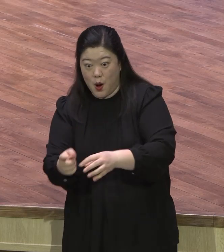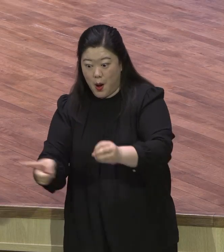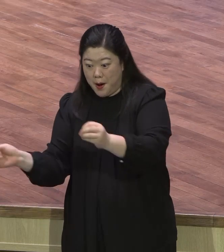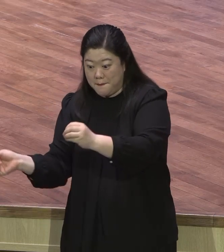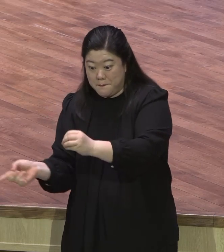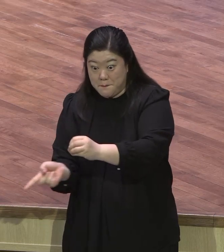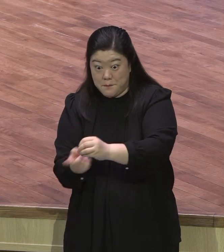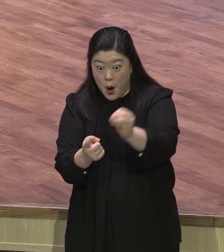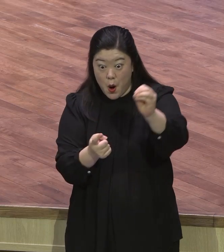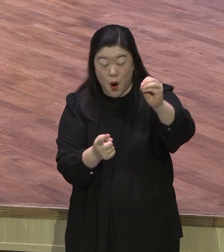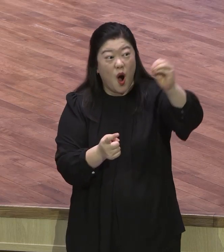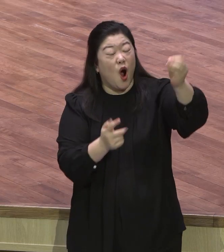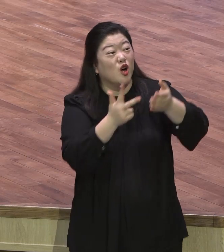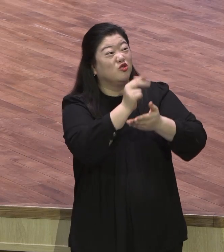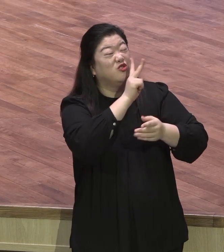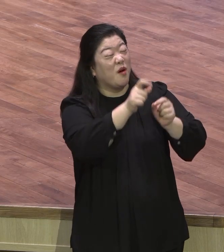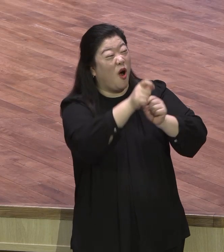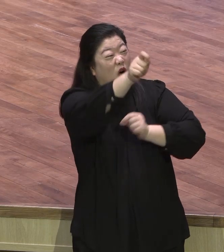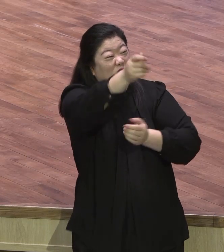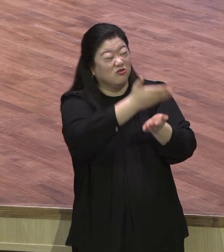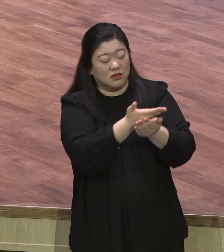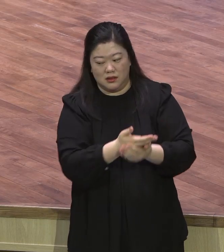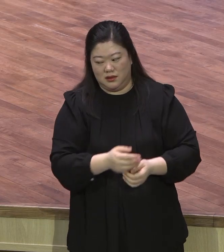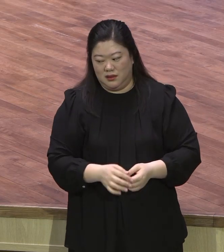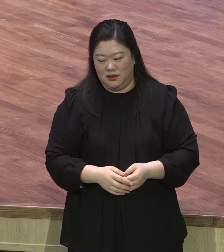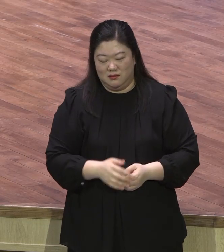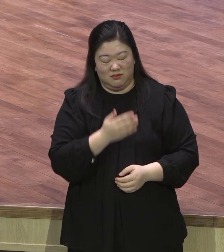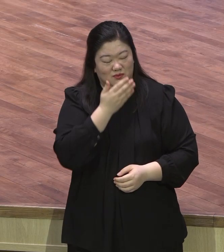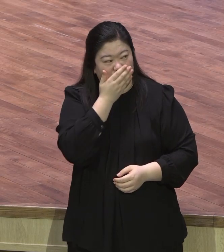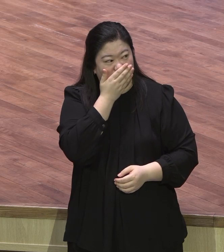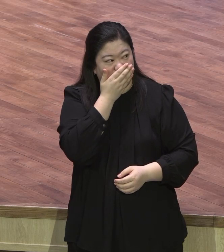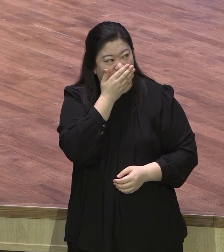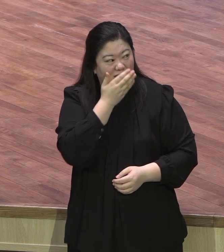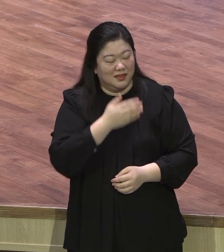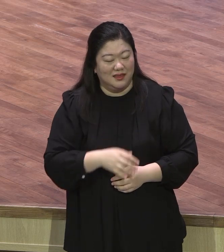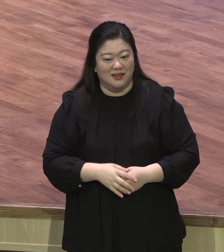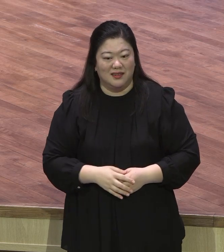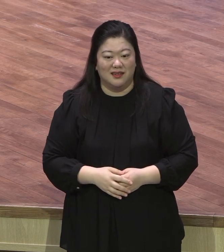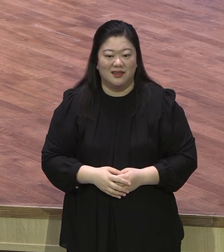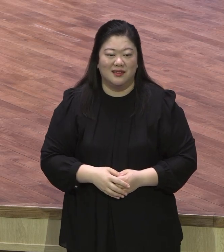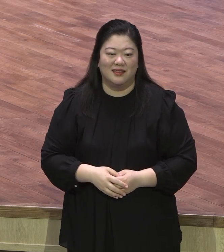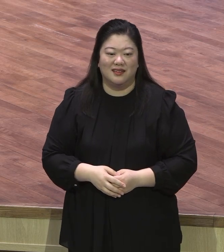급하잖아요. 지금. 그것도 기도해요. 주여 하는데.